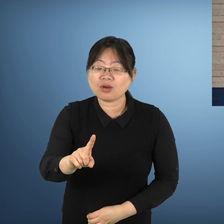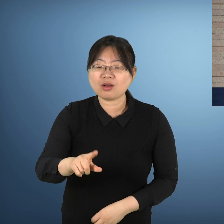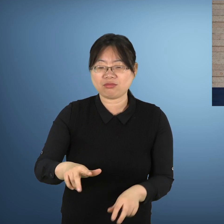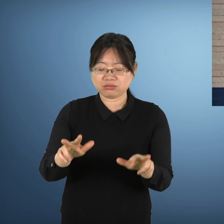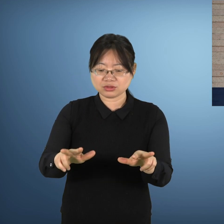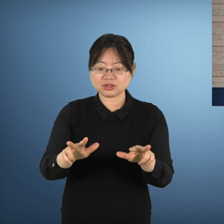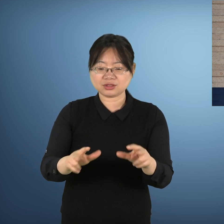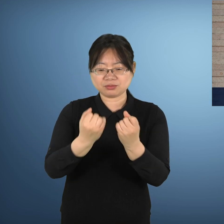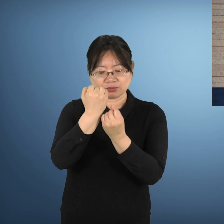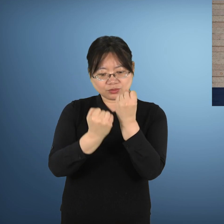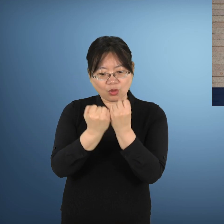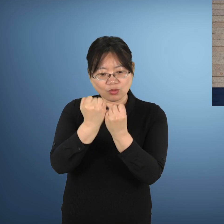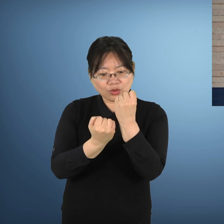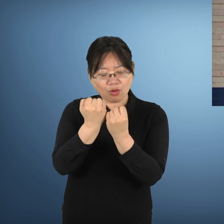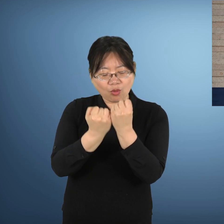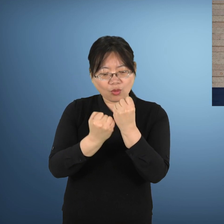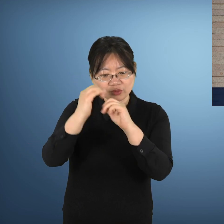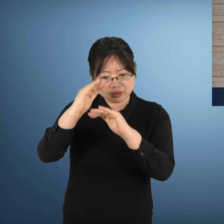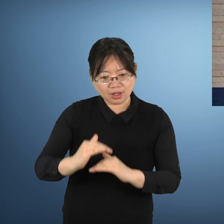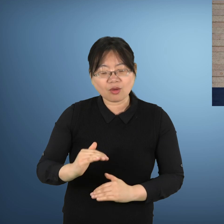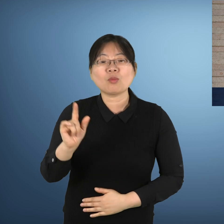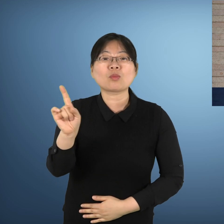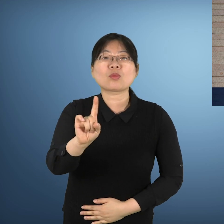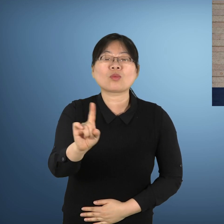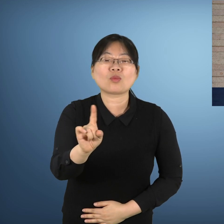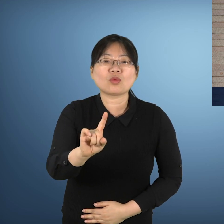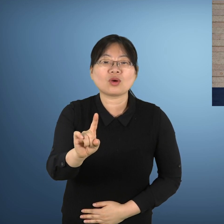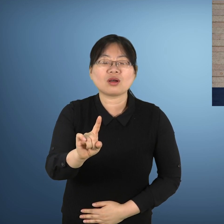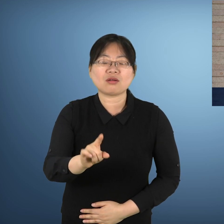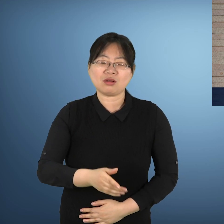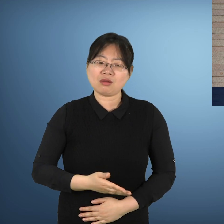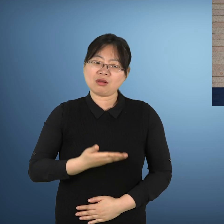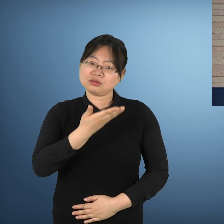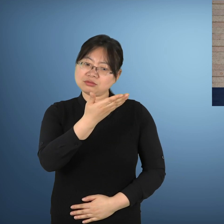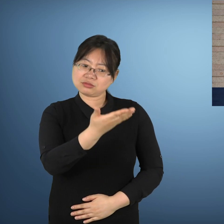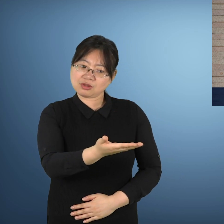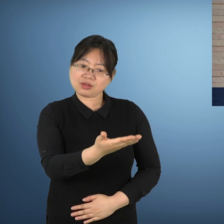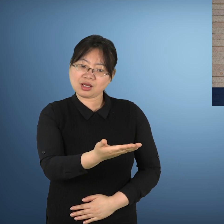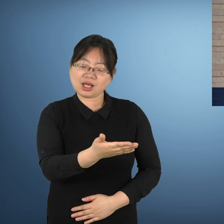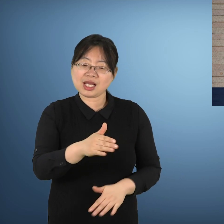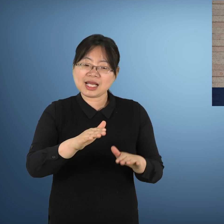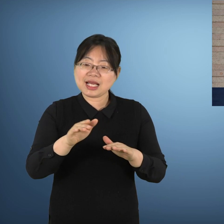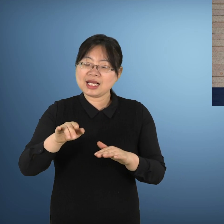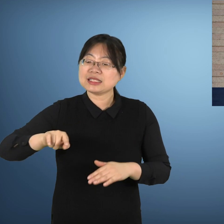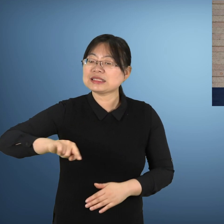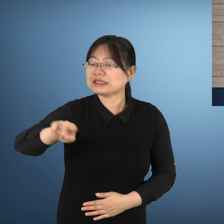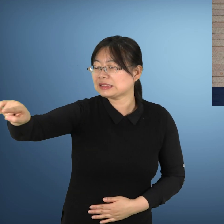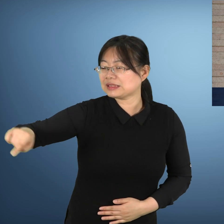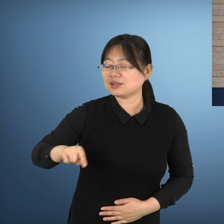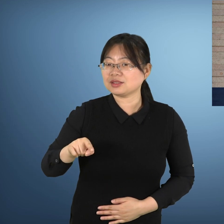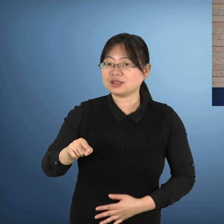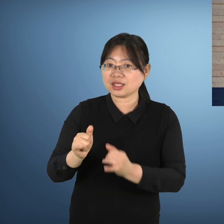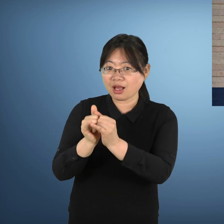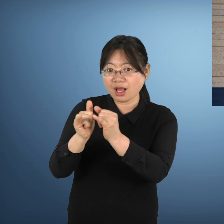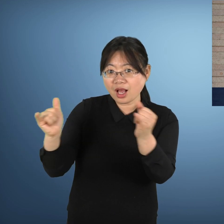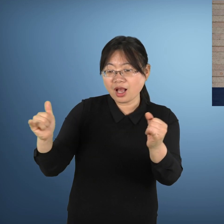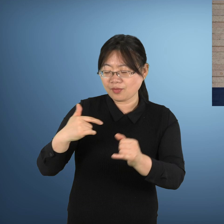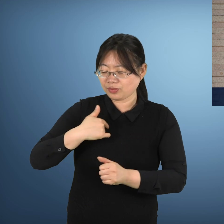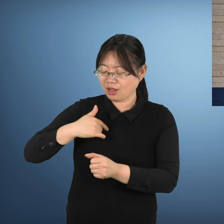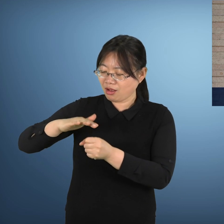이렇게 번역을 할 수가 있어요. 해석을, 네가 이 사람들이